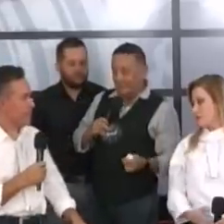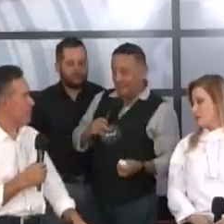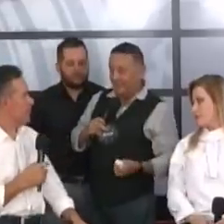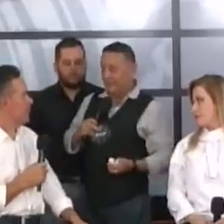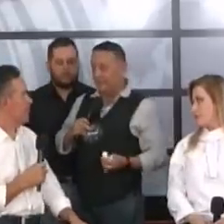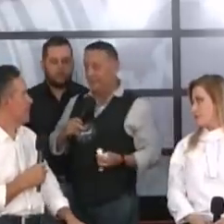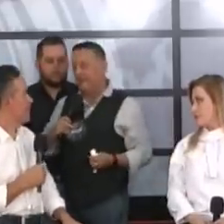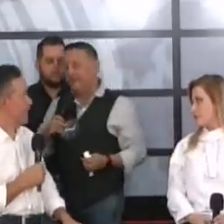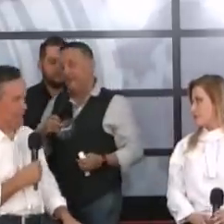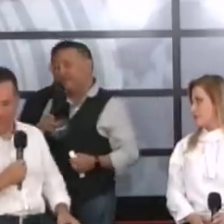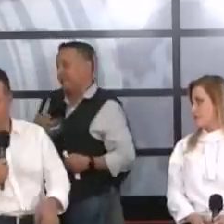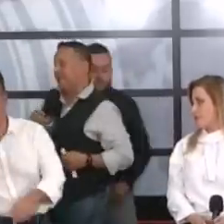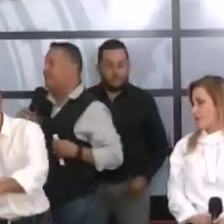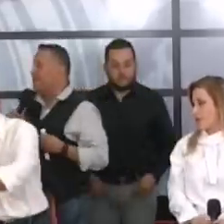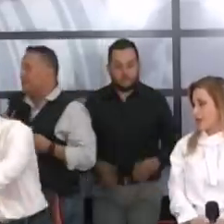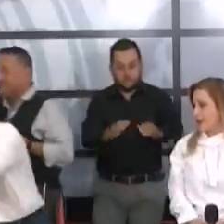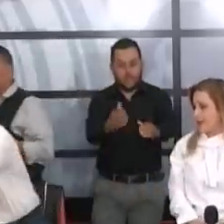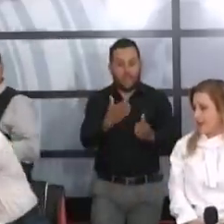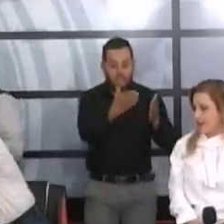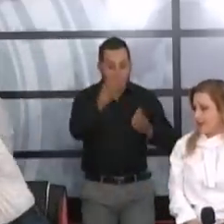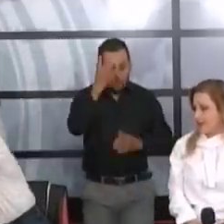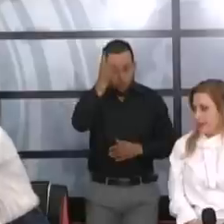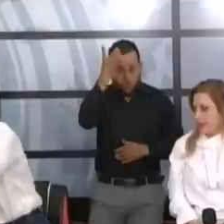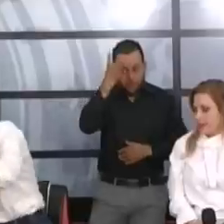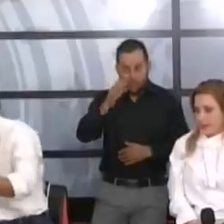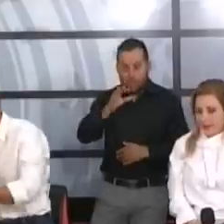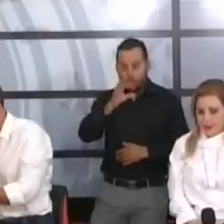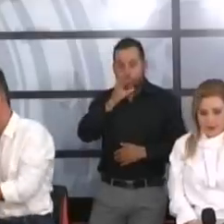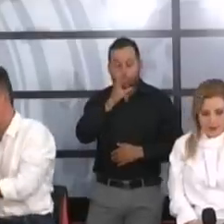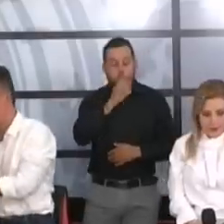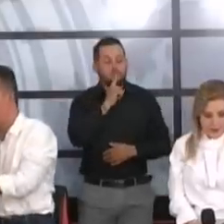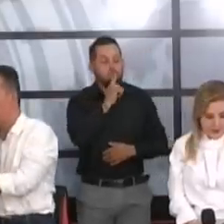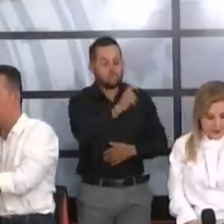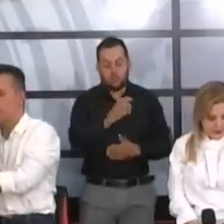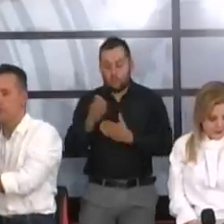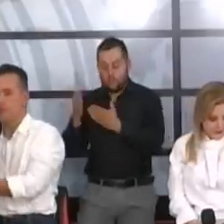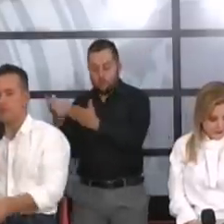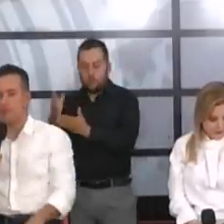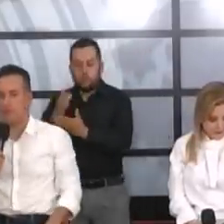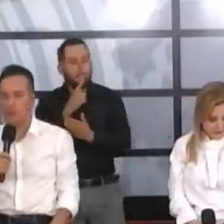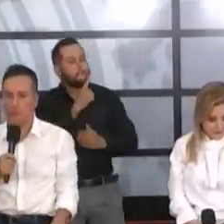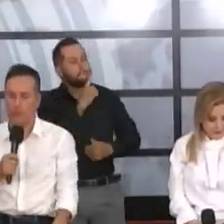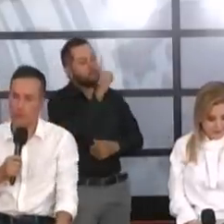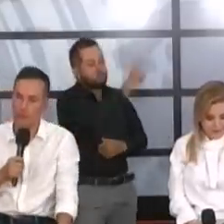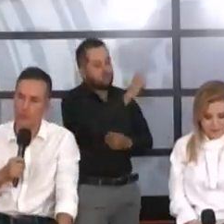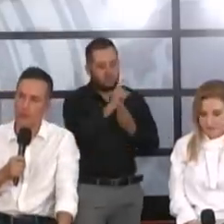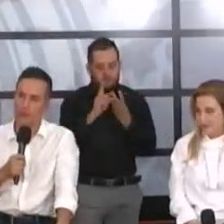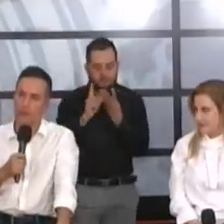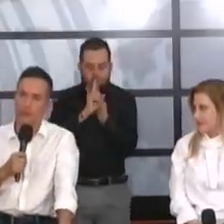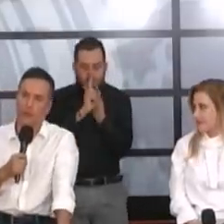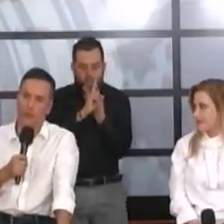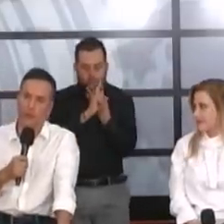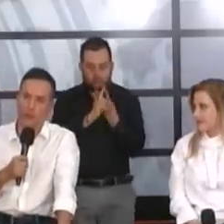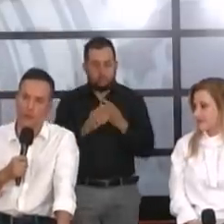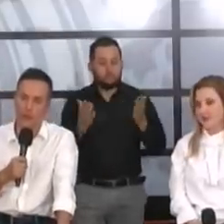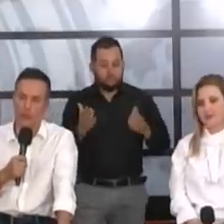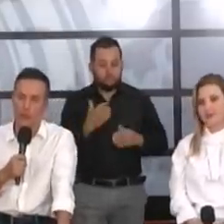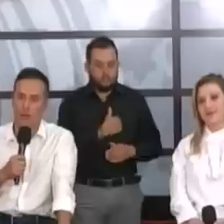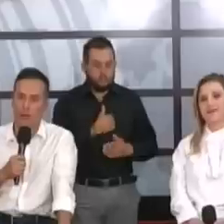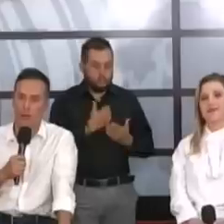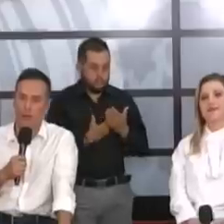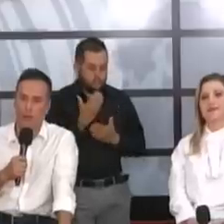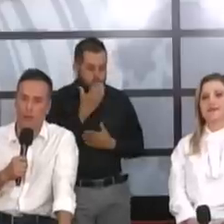Carolina le preguntará a Mauricio. Y Mauricio le preguntará a Carlos Alfredo. Por favor,